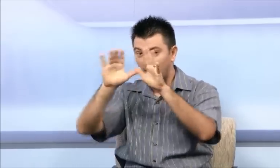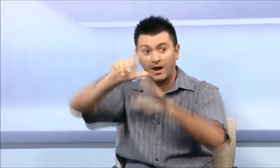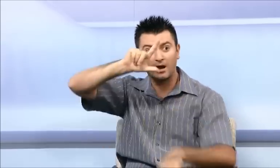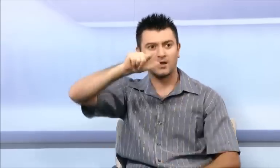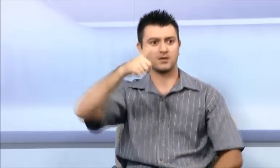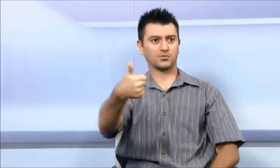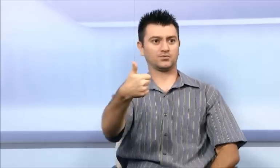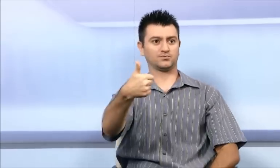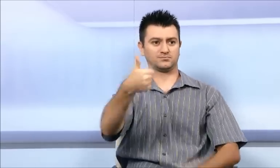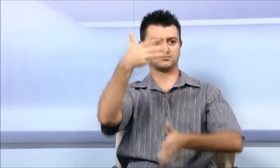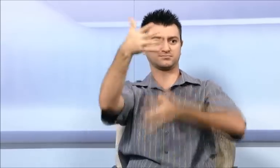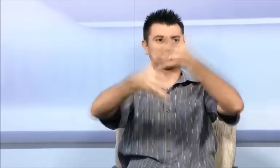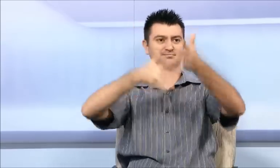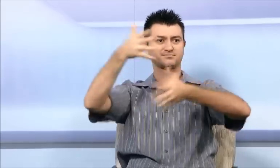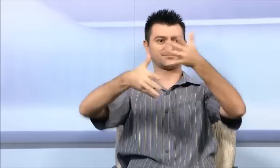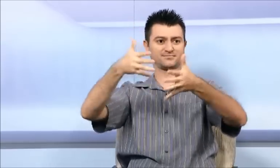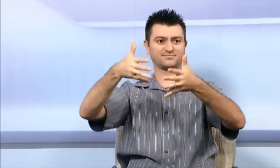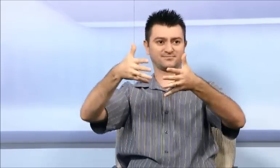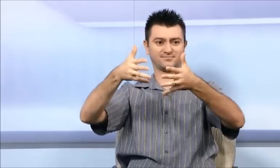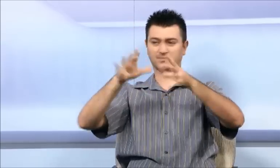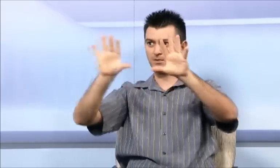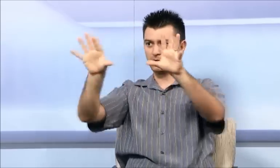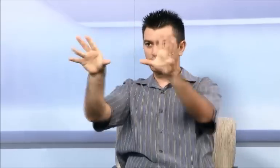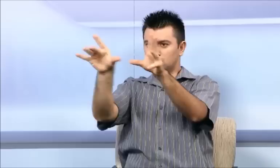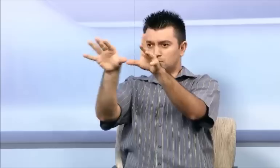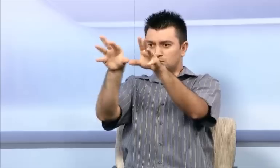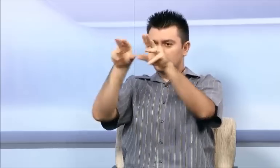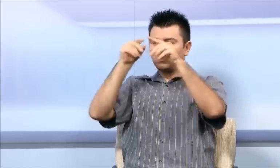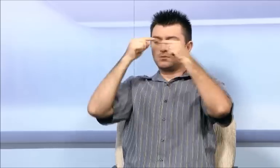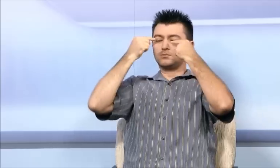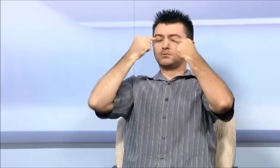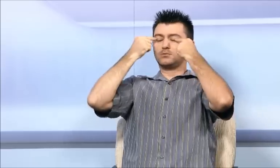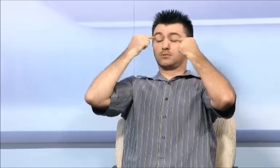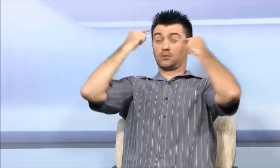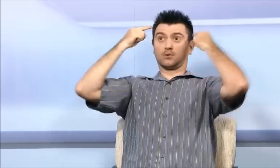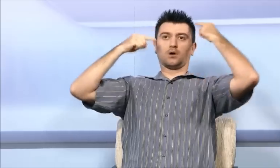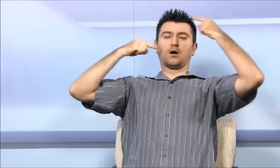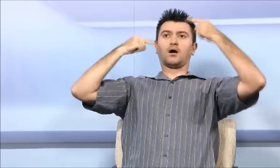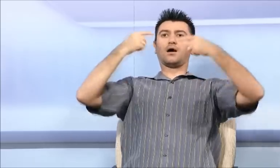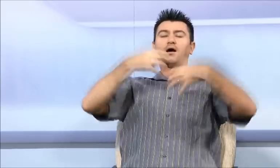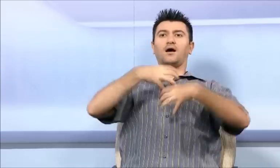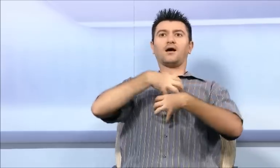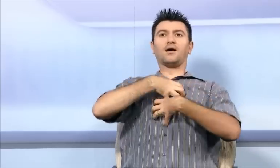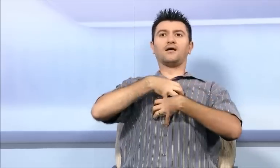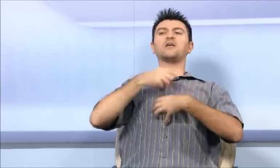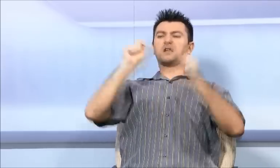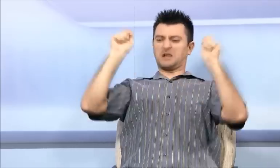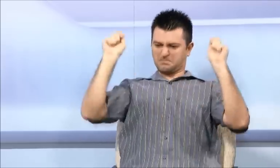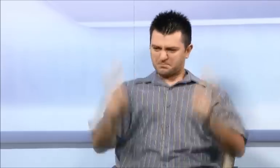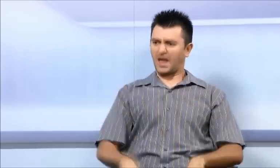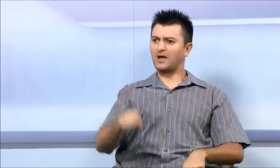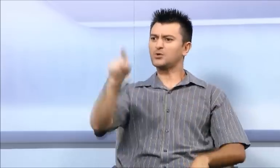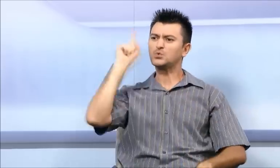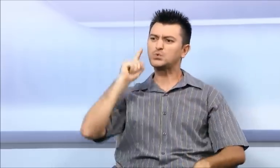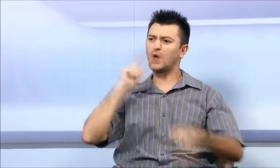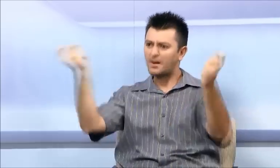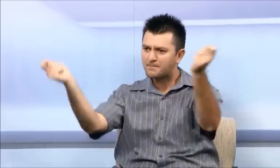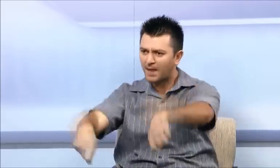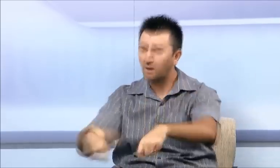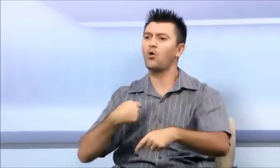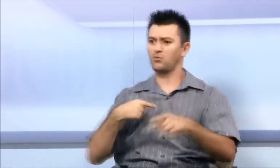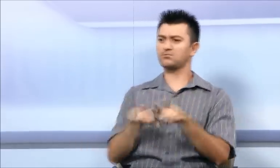surda. Então aí ele começou a se desenvolver porque ele começou a aprender na língua materna dele, que é a língua de sinais, né?